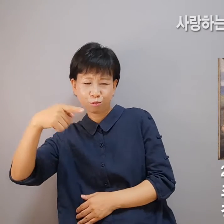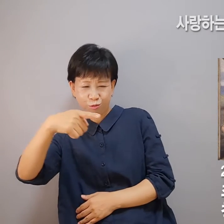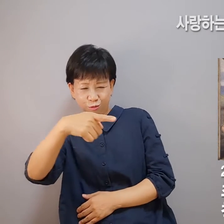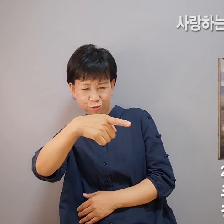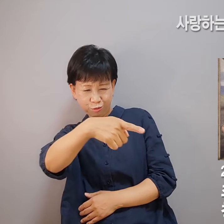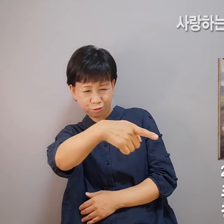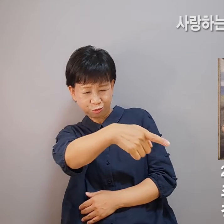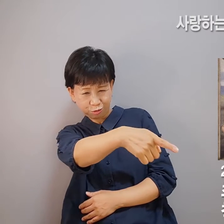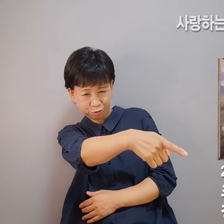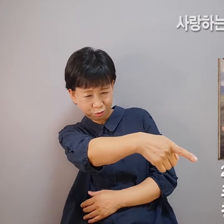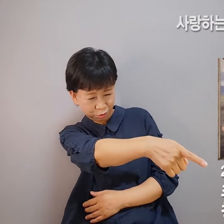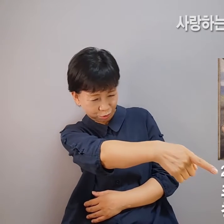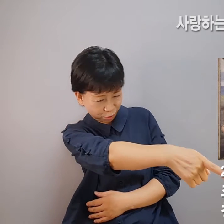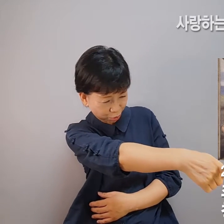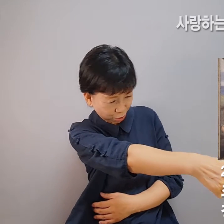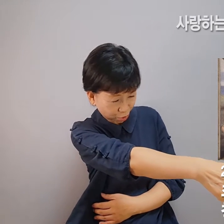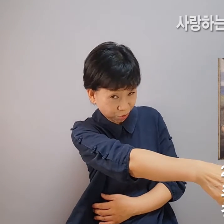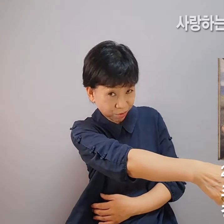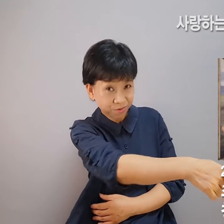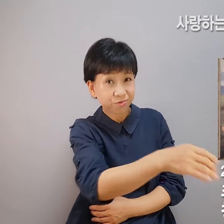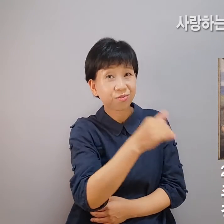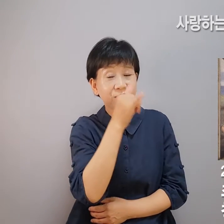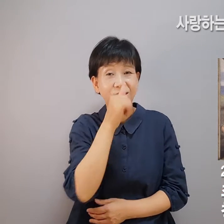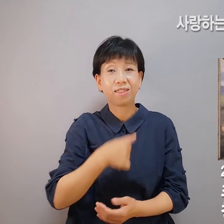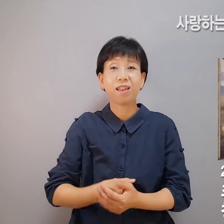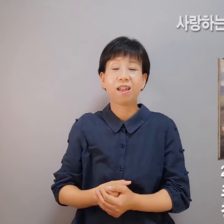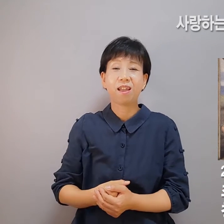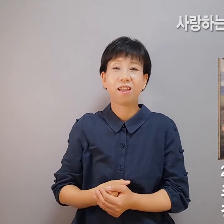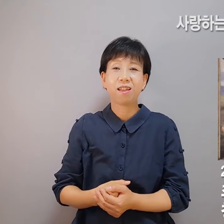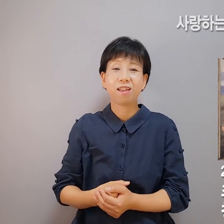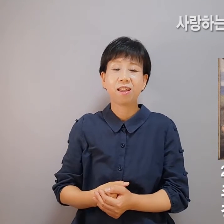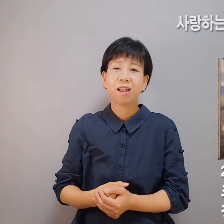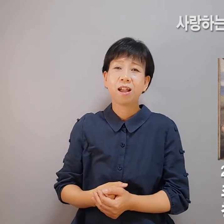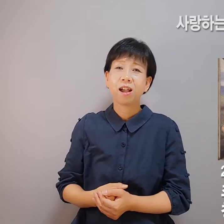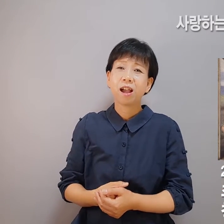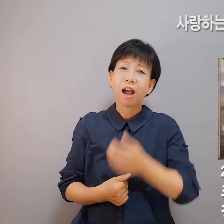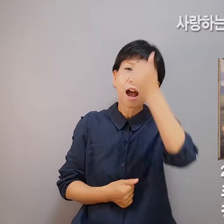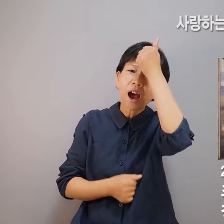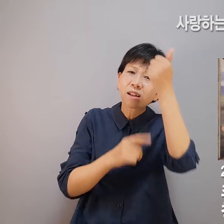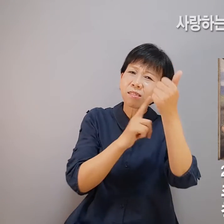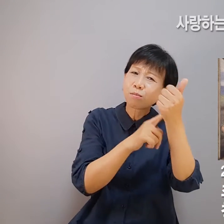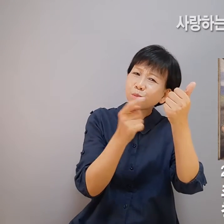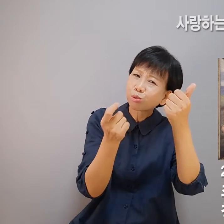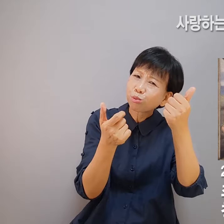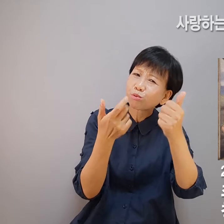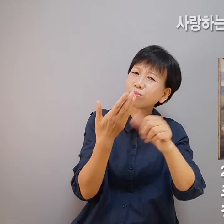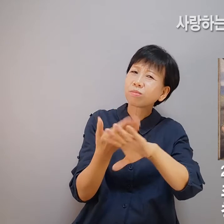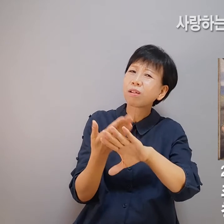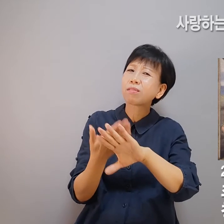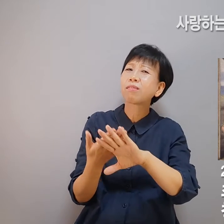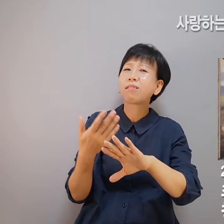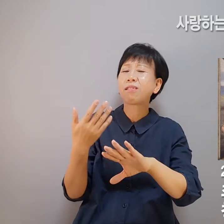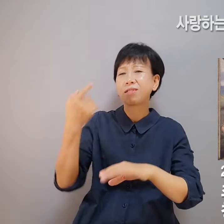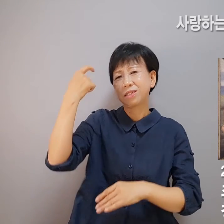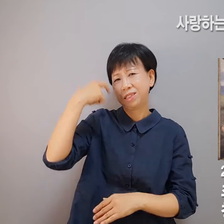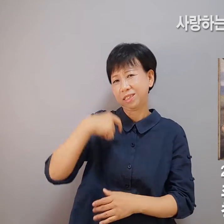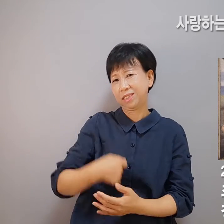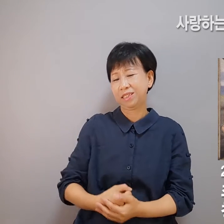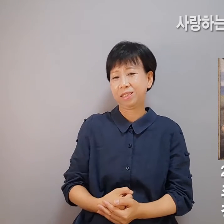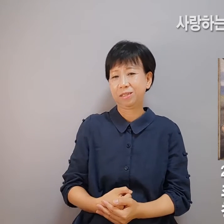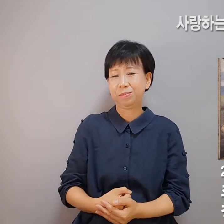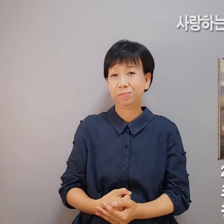해석하는 입장이 조금 다양하긴 한데 일반적인 것만 제가 말씀드린 겁니다.